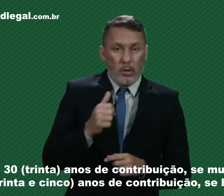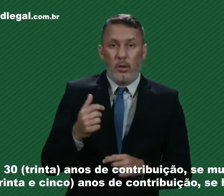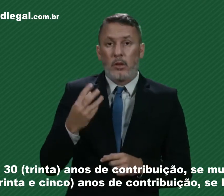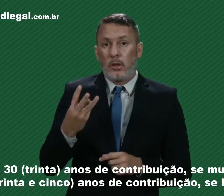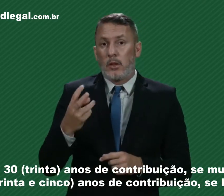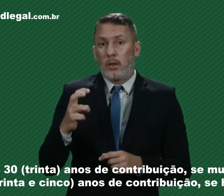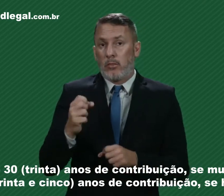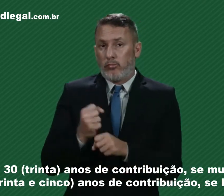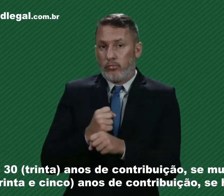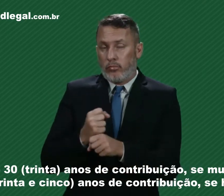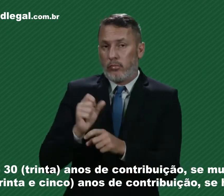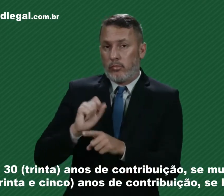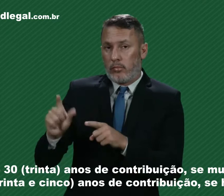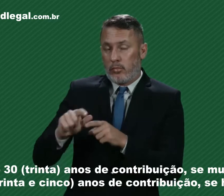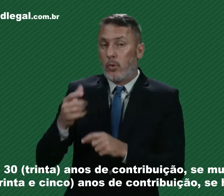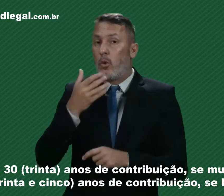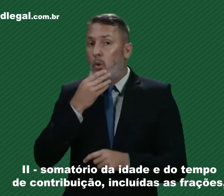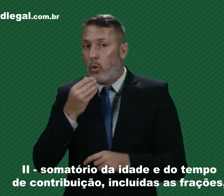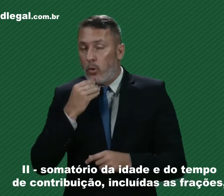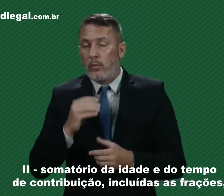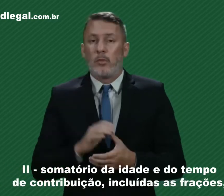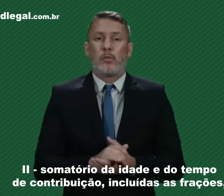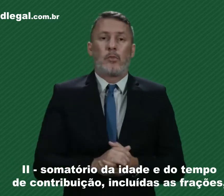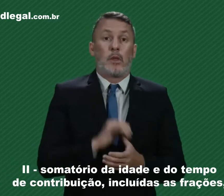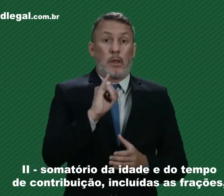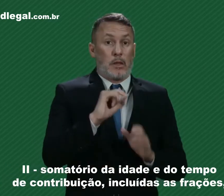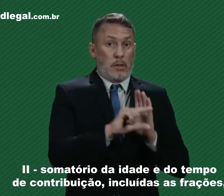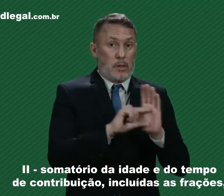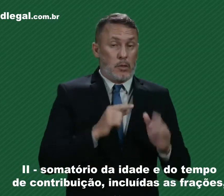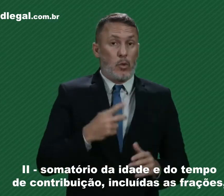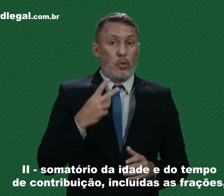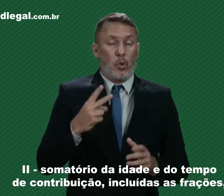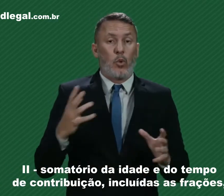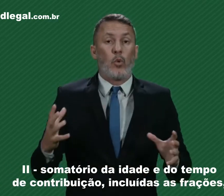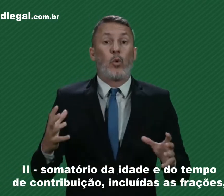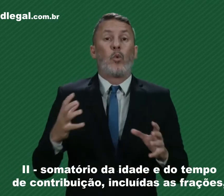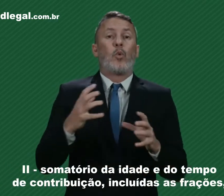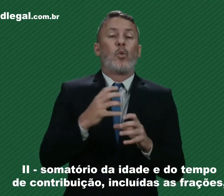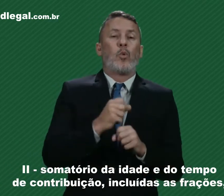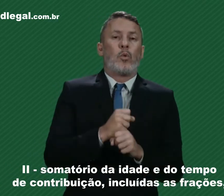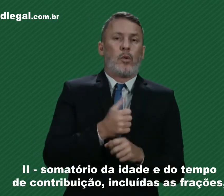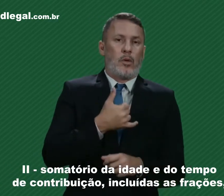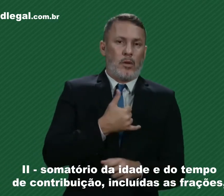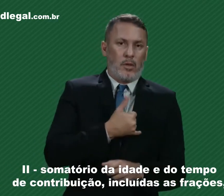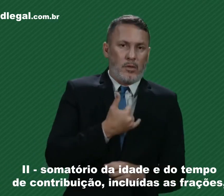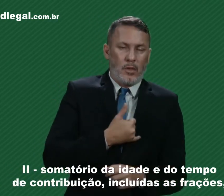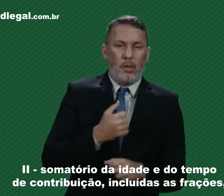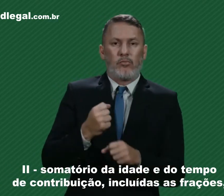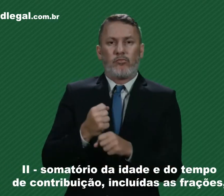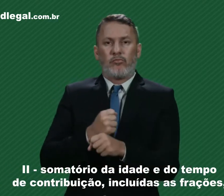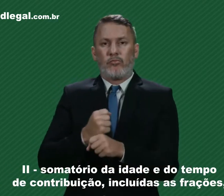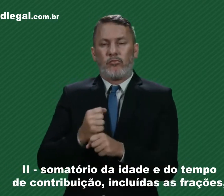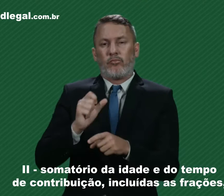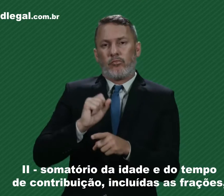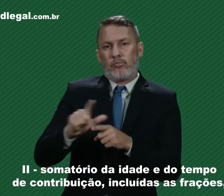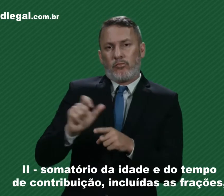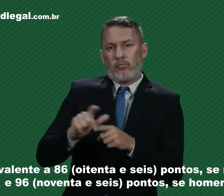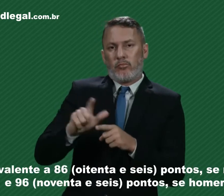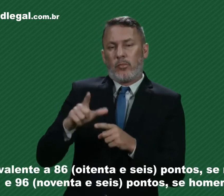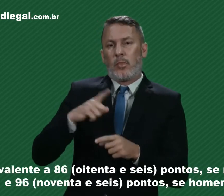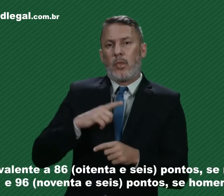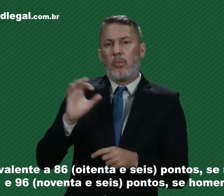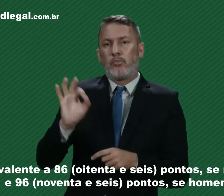35 anos de contribuição se homem. E, inciso 2, somatório de idade do tempo de contribuição, incluídas as